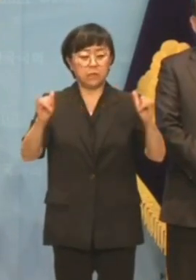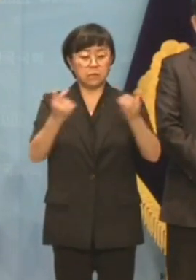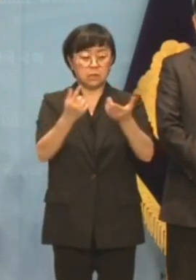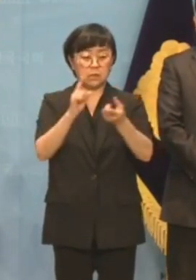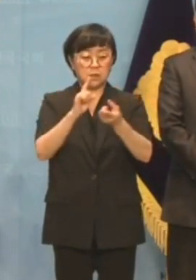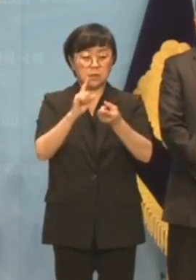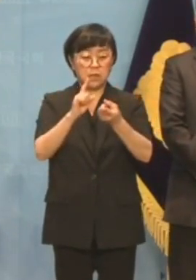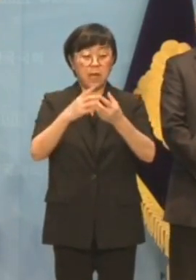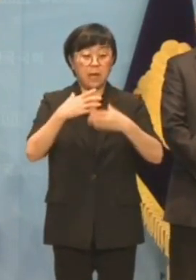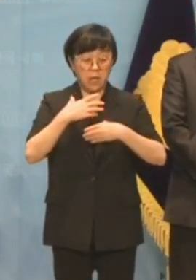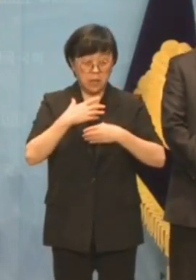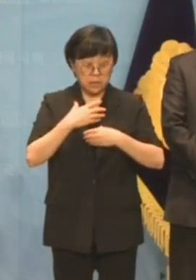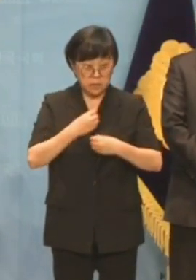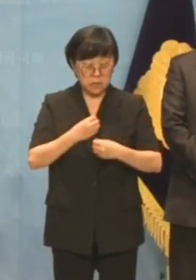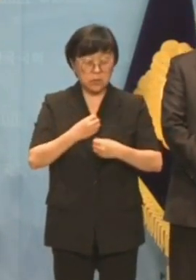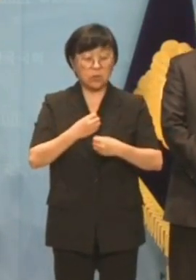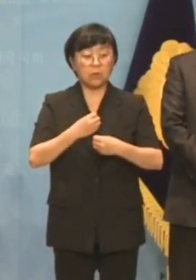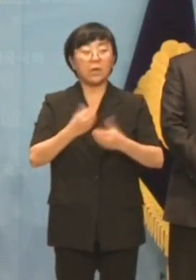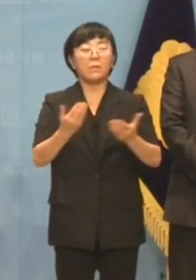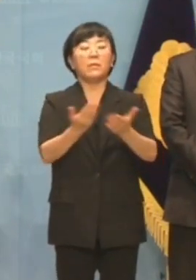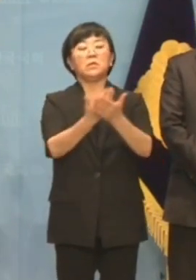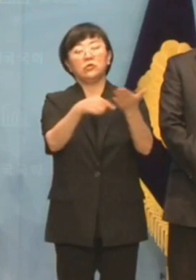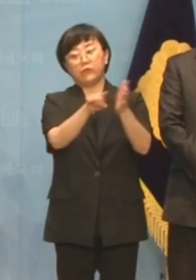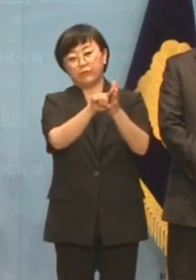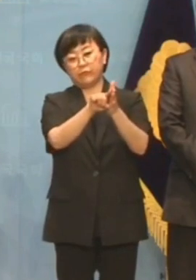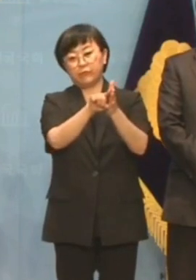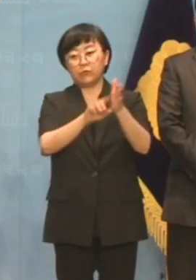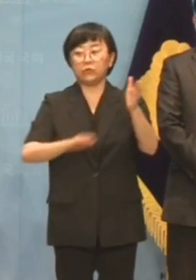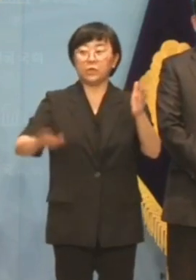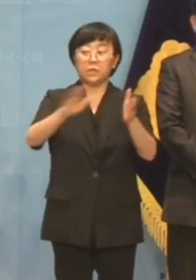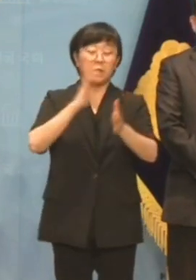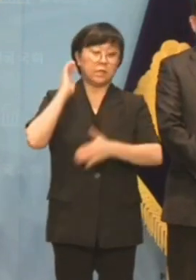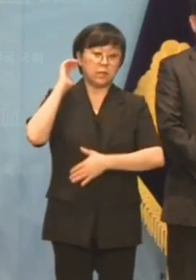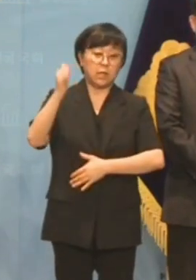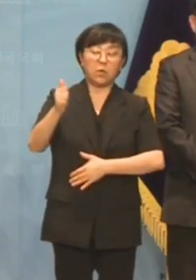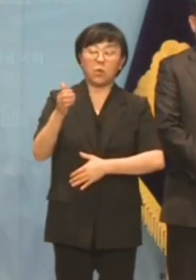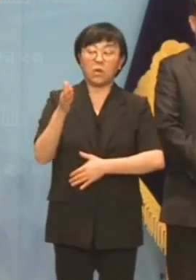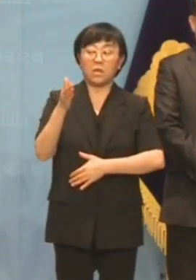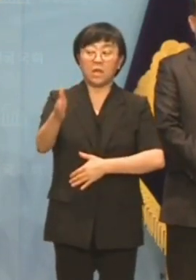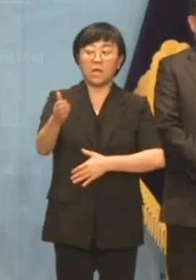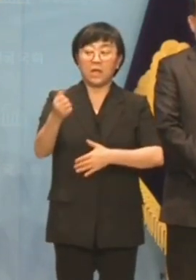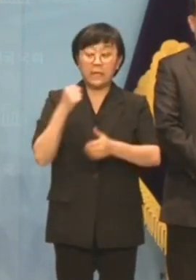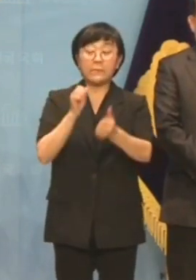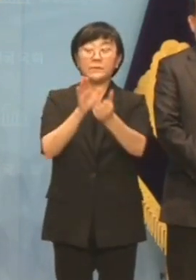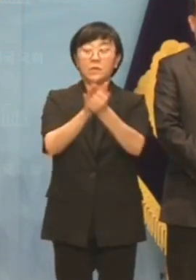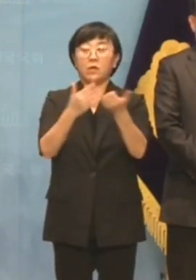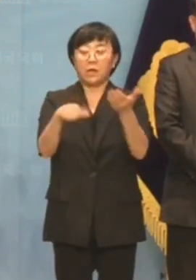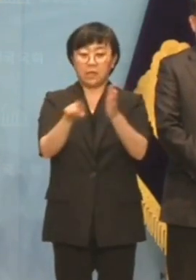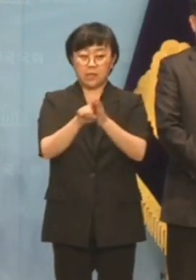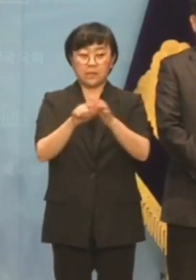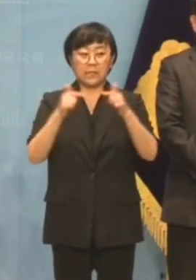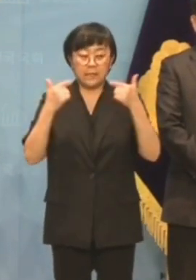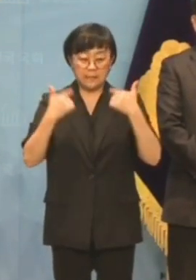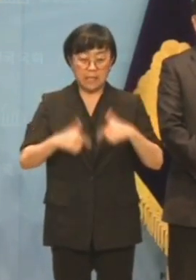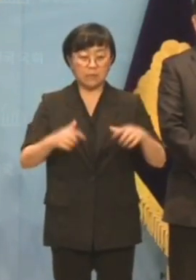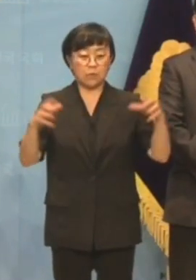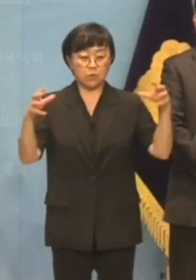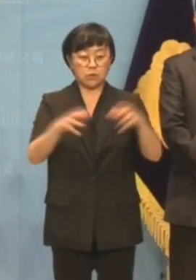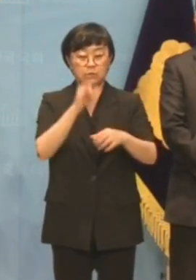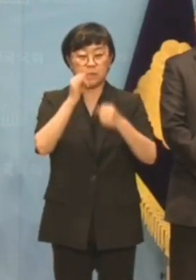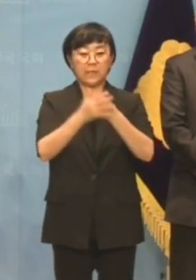국민들의 안정과 번영을 위해서 우리는 대통령께 힘을 실어드리기 위해 상임위 소집을 요구하는